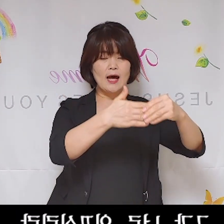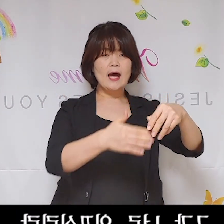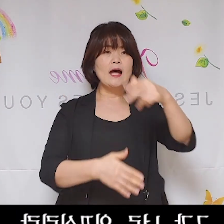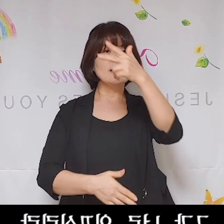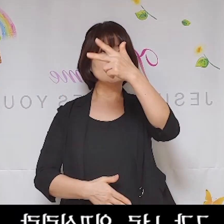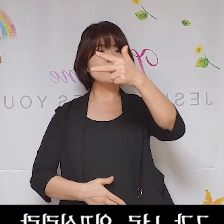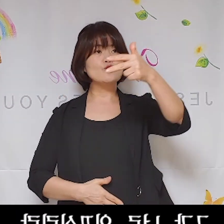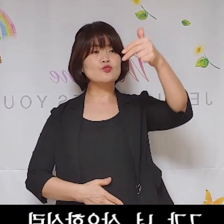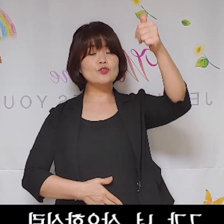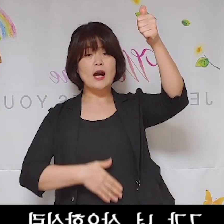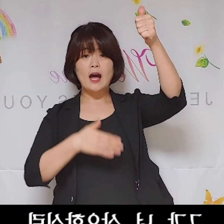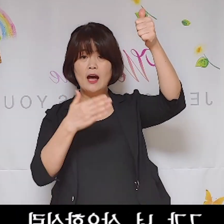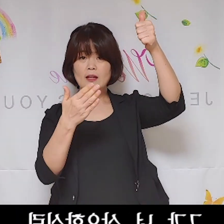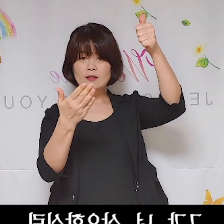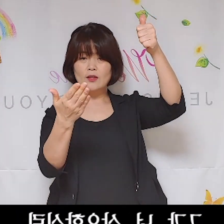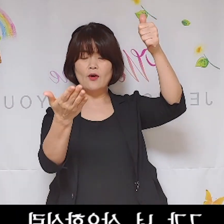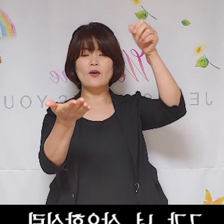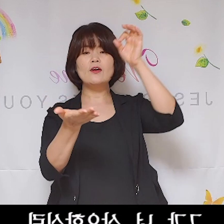이끄시리라. 주가 널